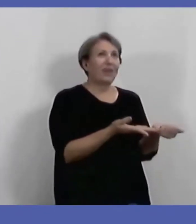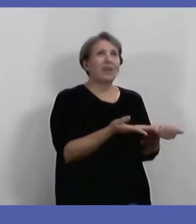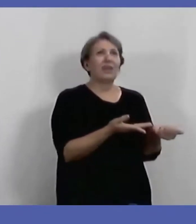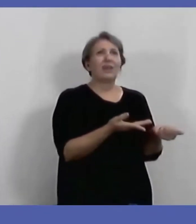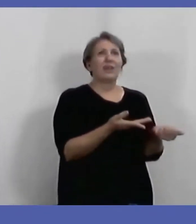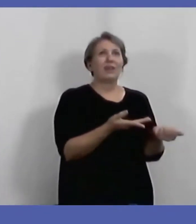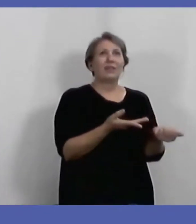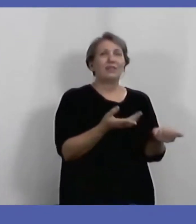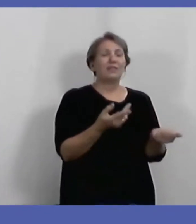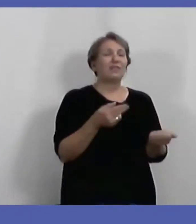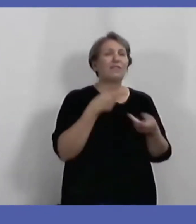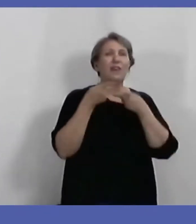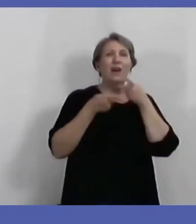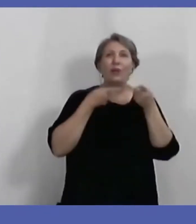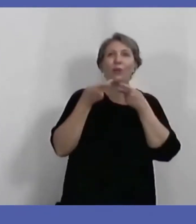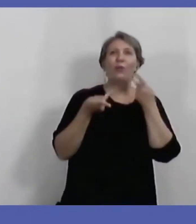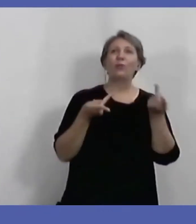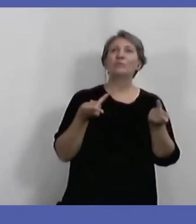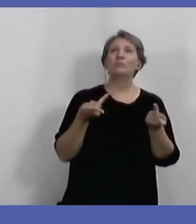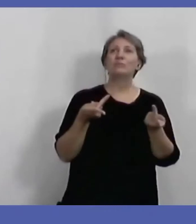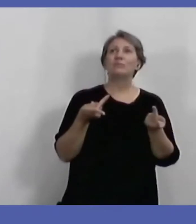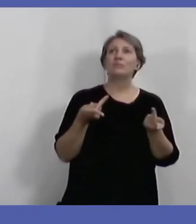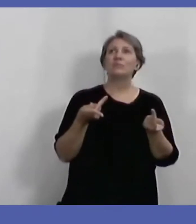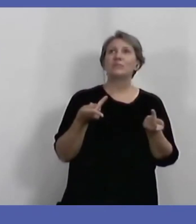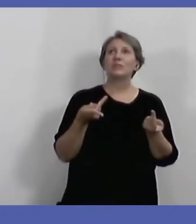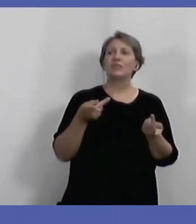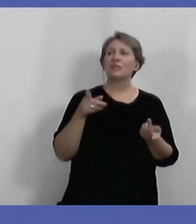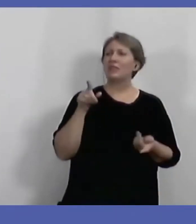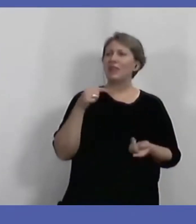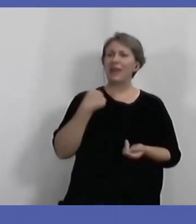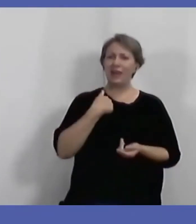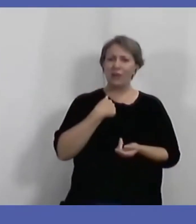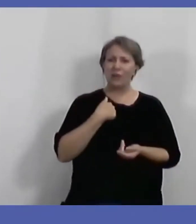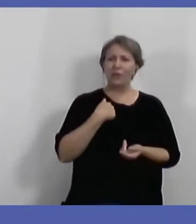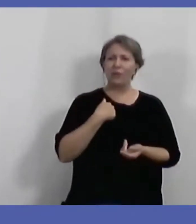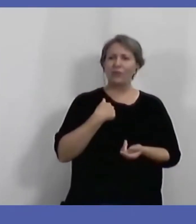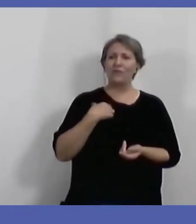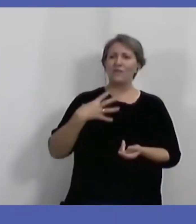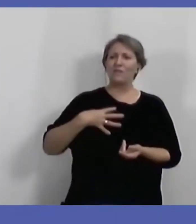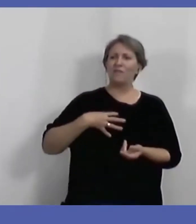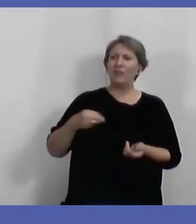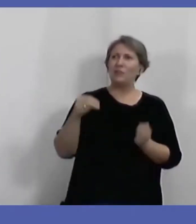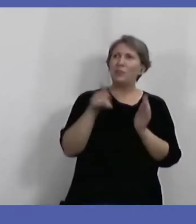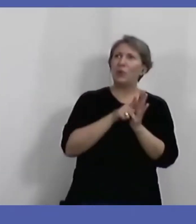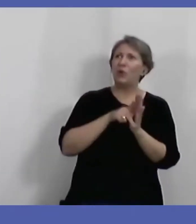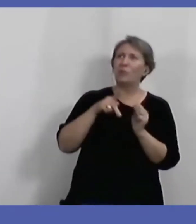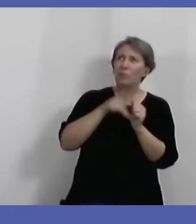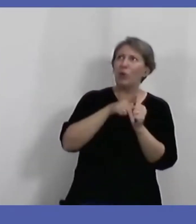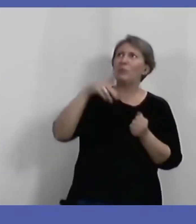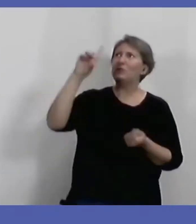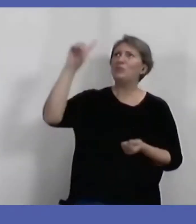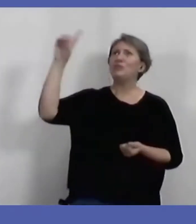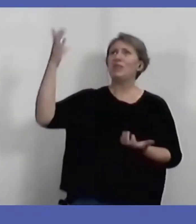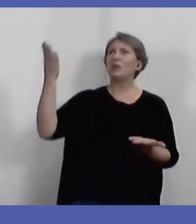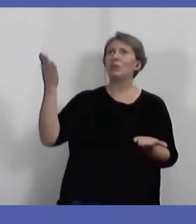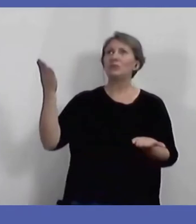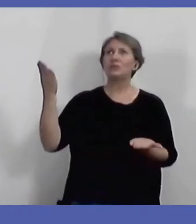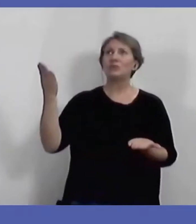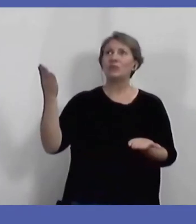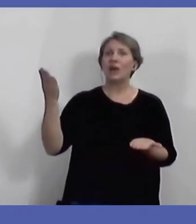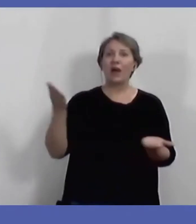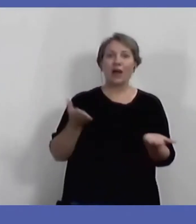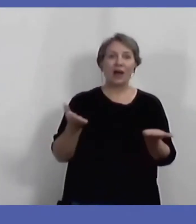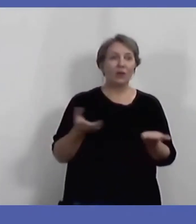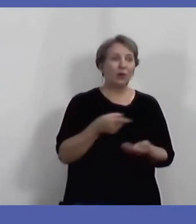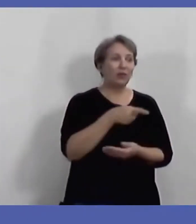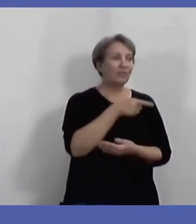esse mesmo Pedro, ele foi usado por Satanás. Como é que pode? No